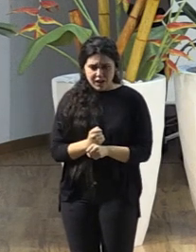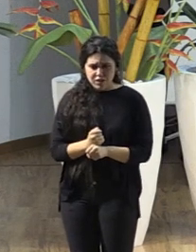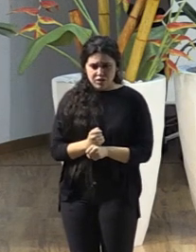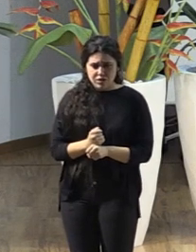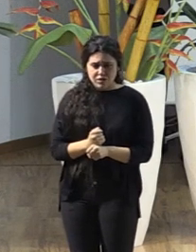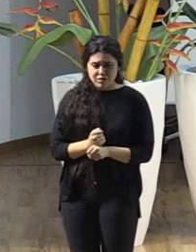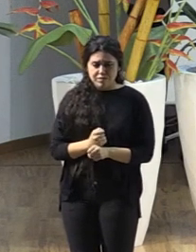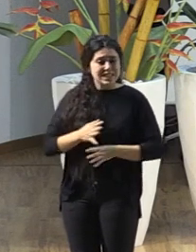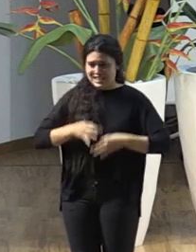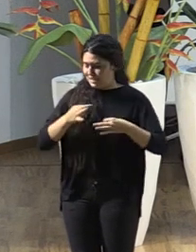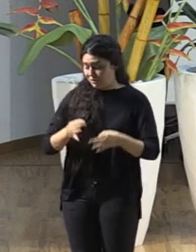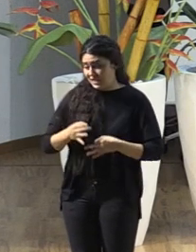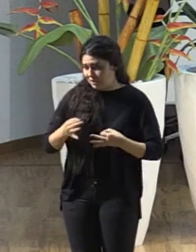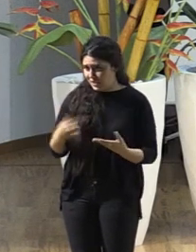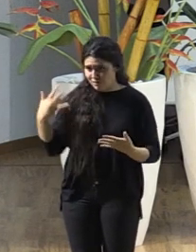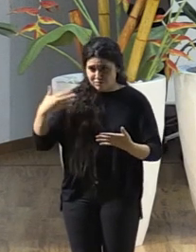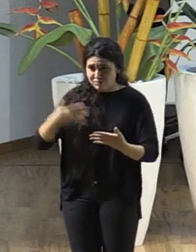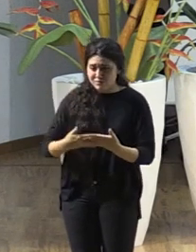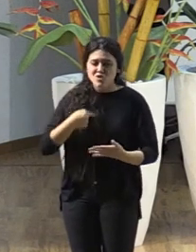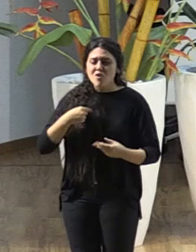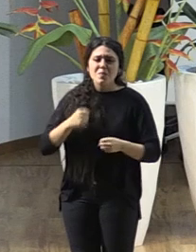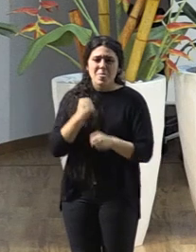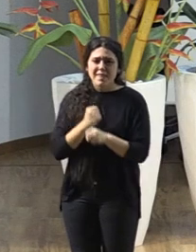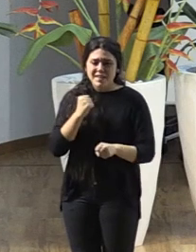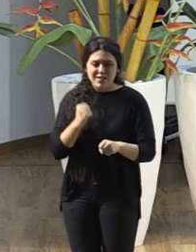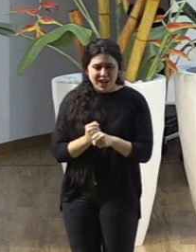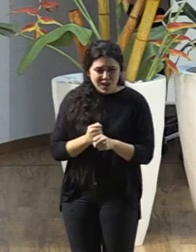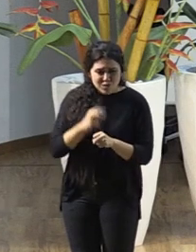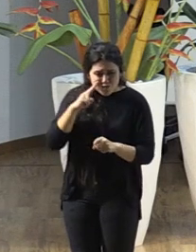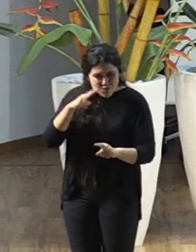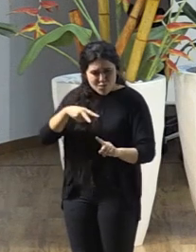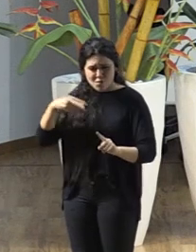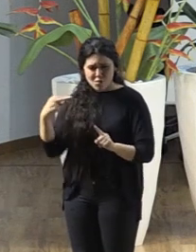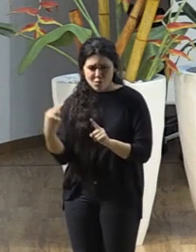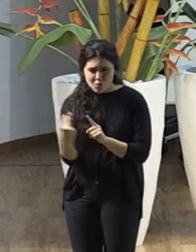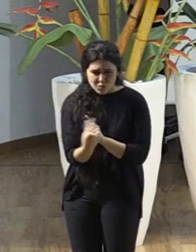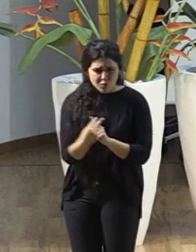prácticamente siempre en una dimensión que es